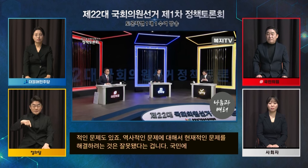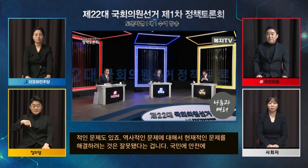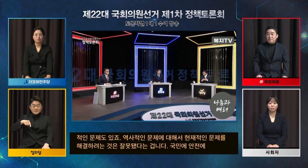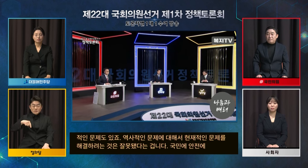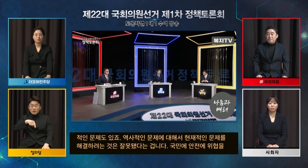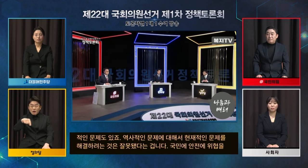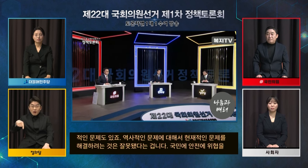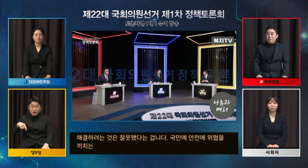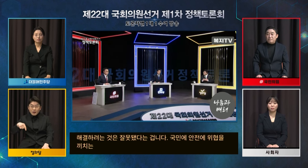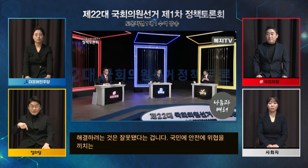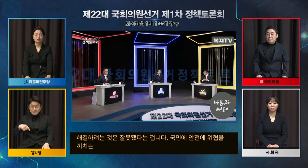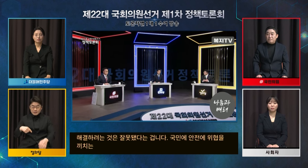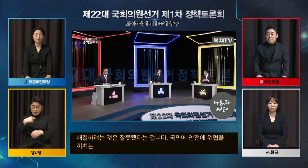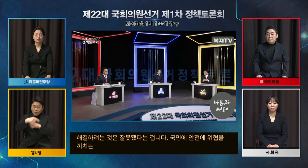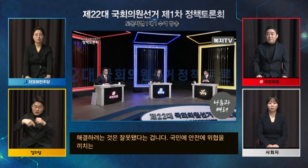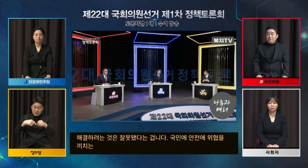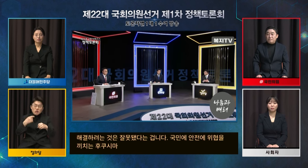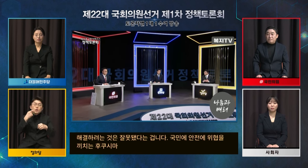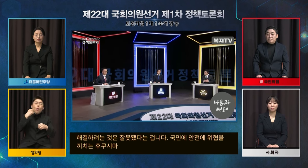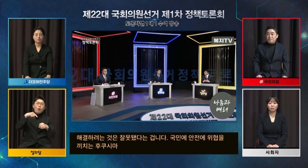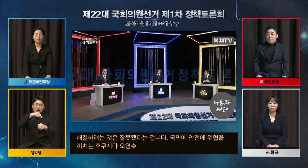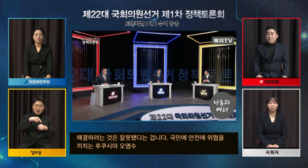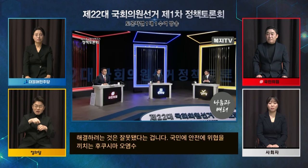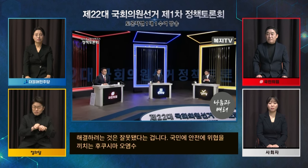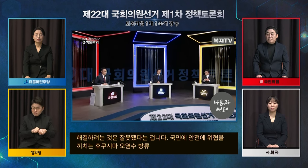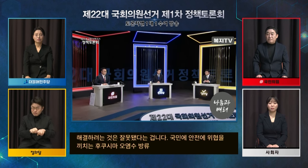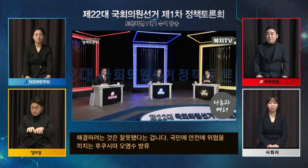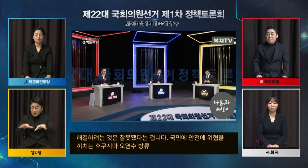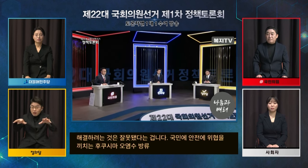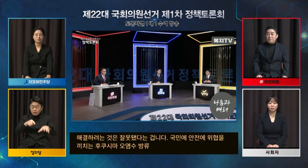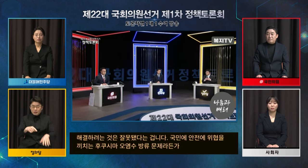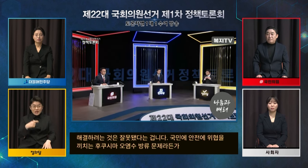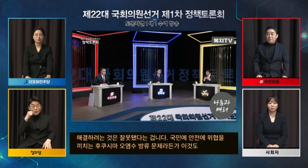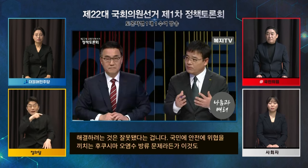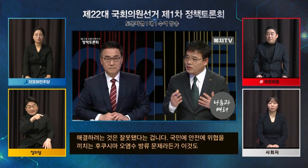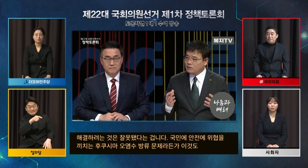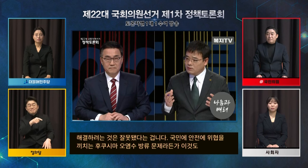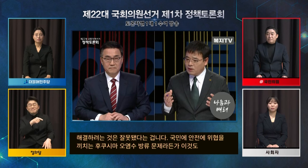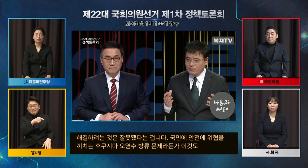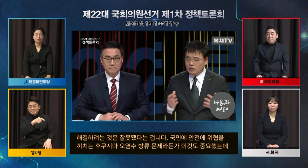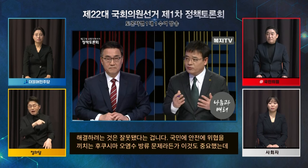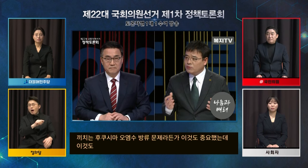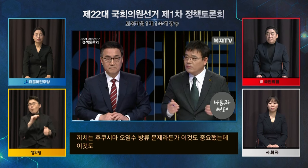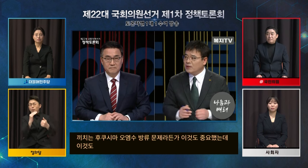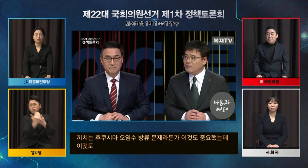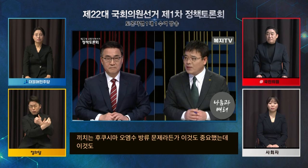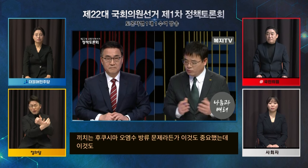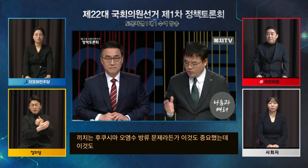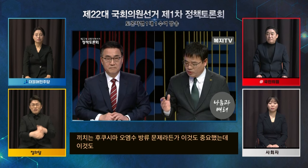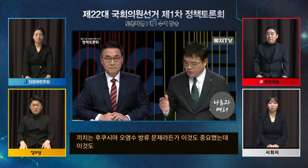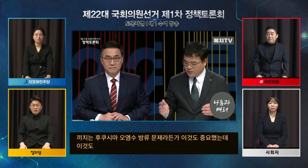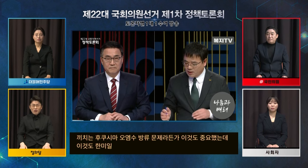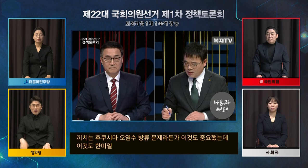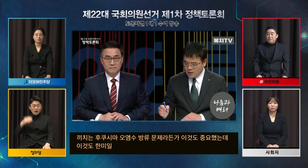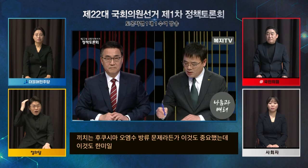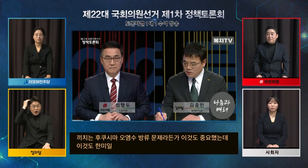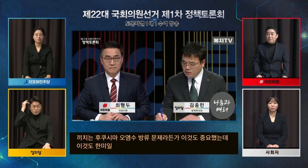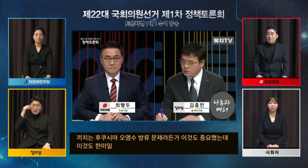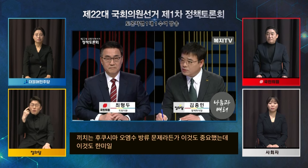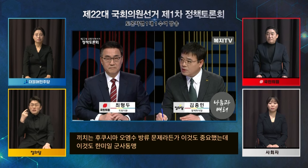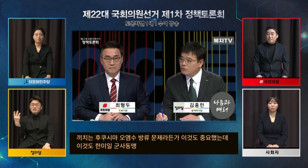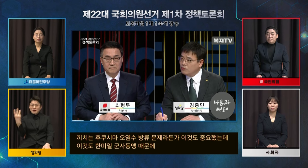오염수의 방류 문제라든가 이런 문제도 매우 중요한 문제였는데 이 문제조차도 그냥 미일, 한미일 군사동맹이기 때문에 다 묻혀버렸습니다.